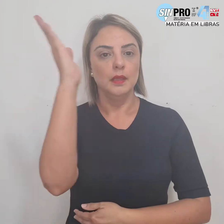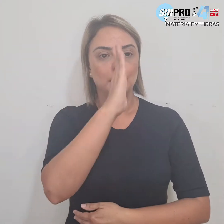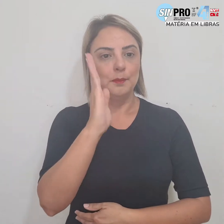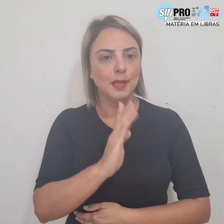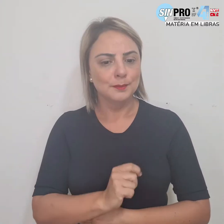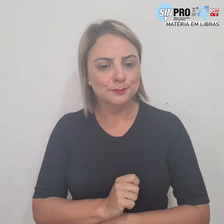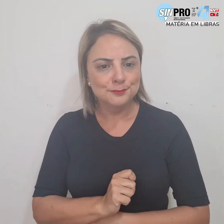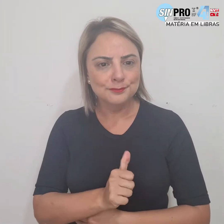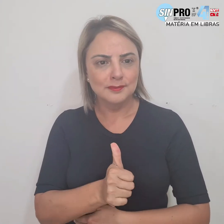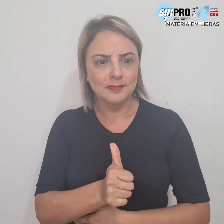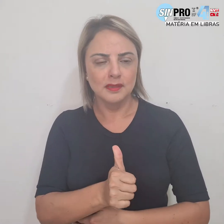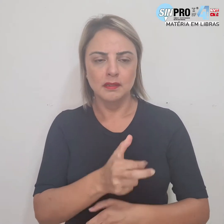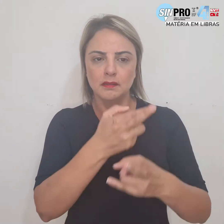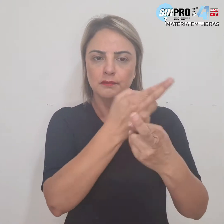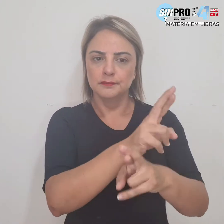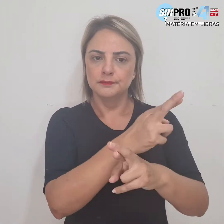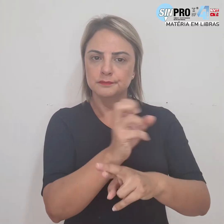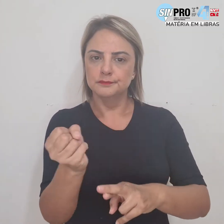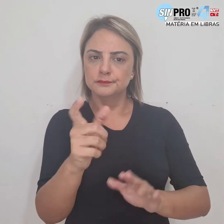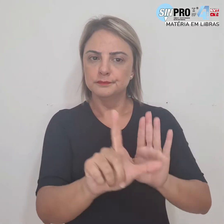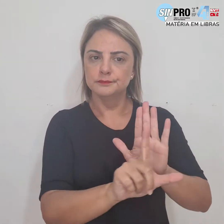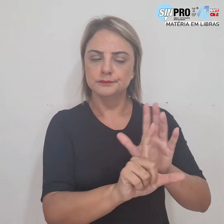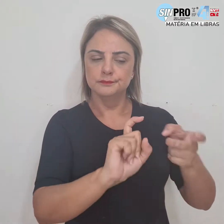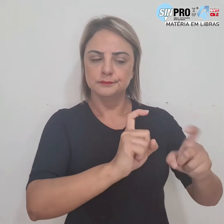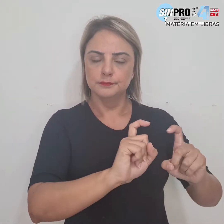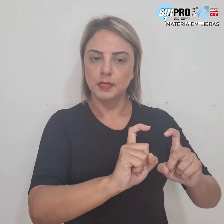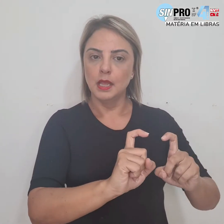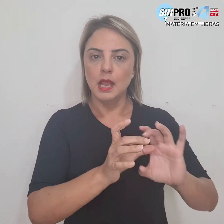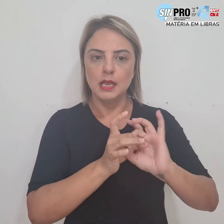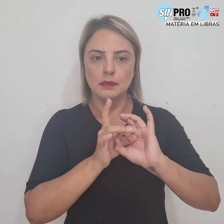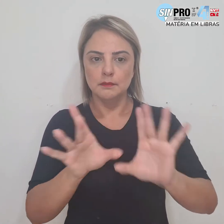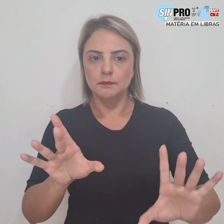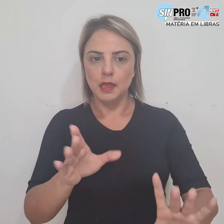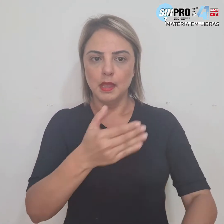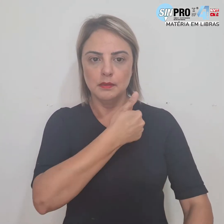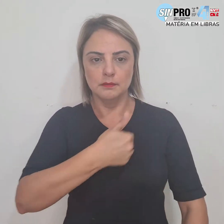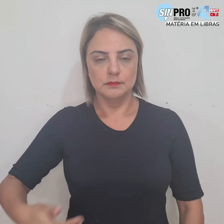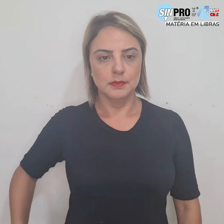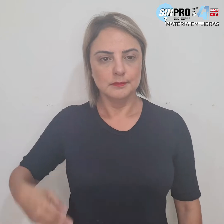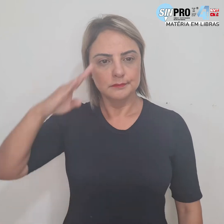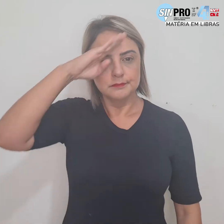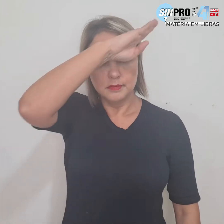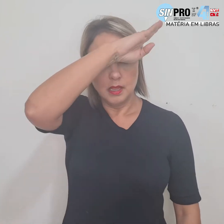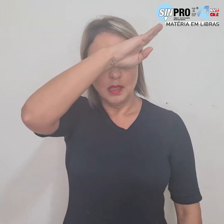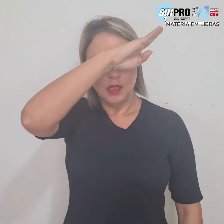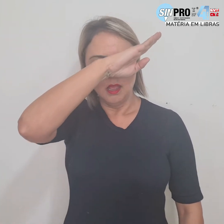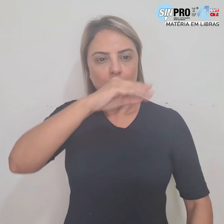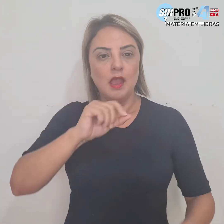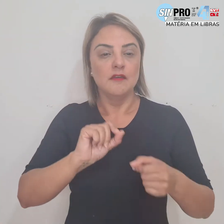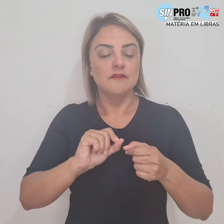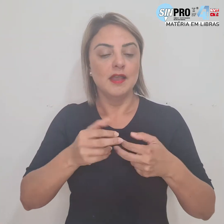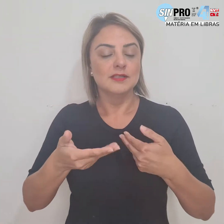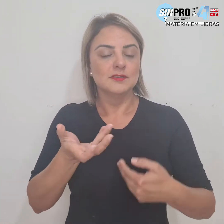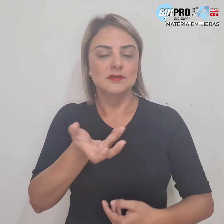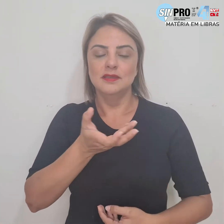Brasil por um fio. Reforma administrativa permite que presidente da República faça farra na administração